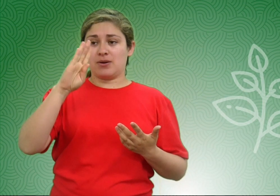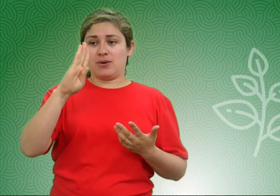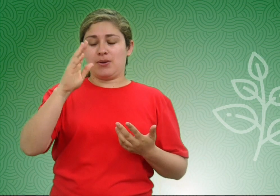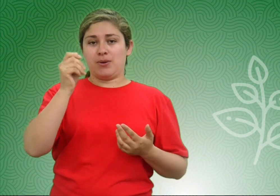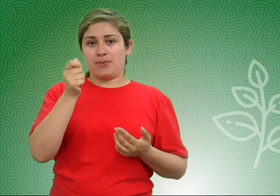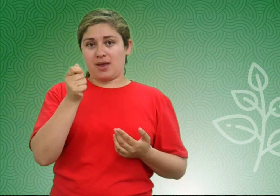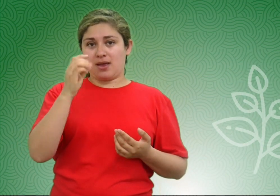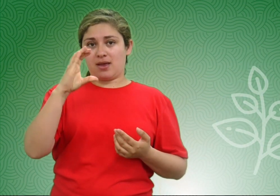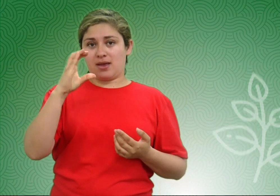hojas de albahaca,